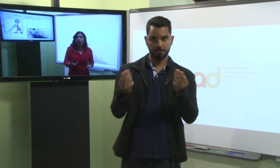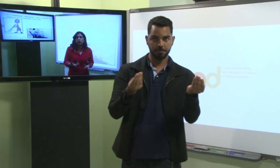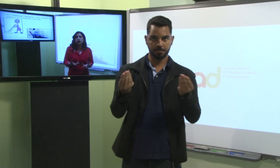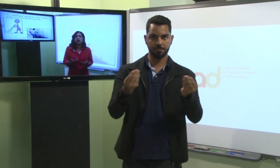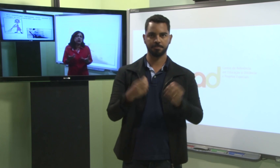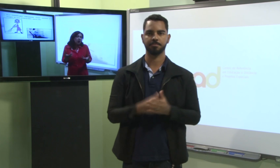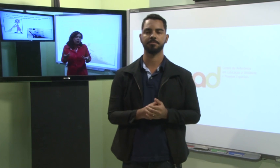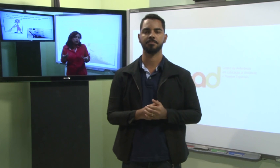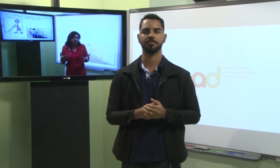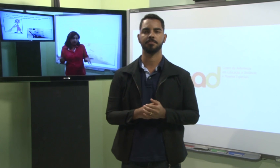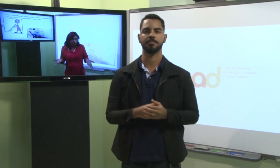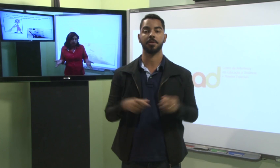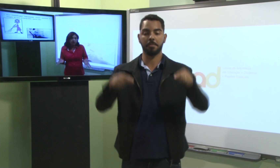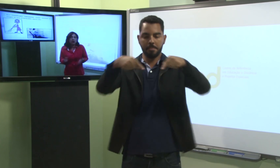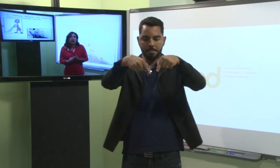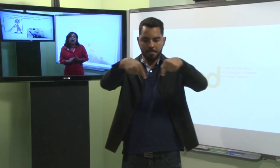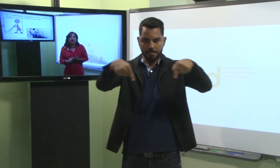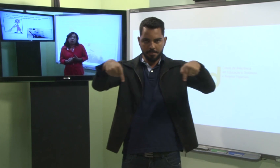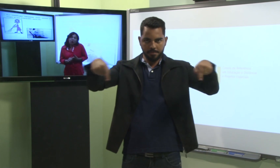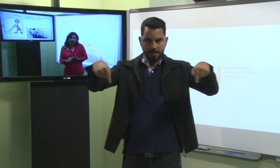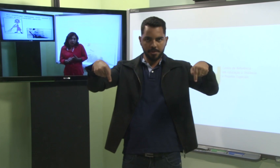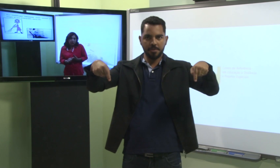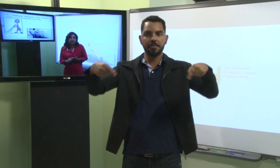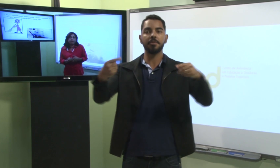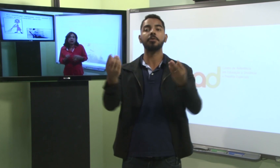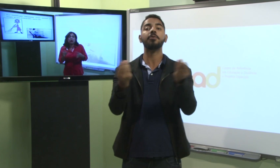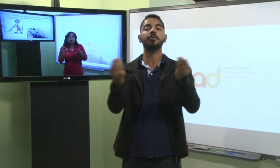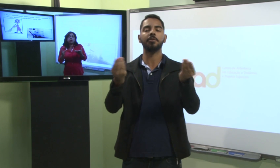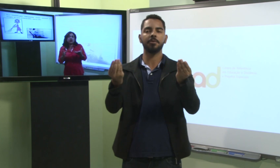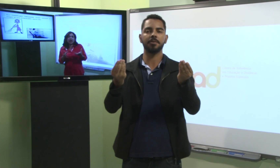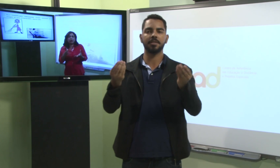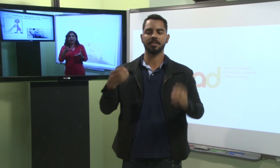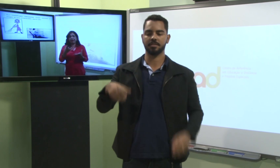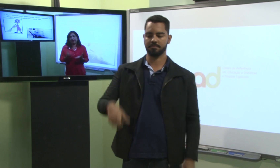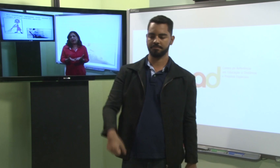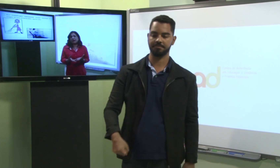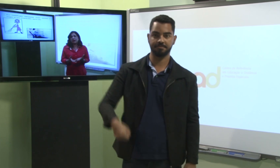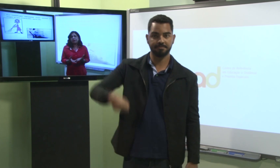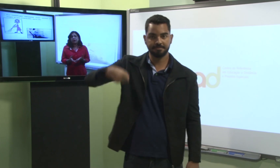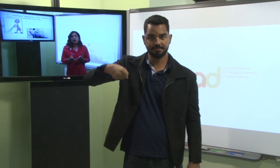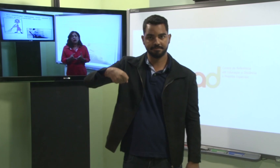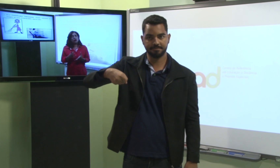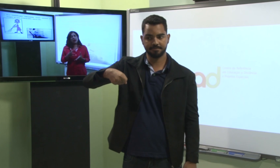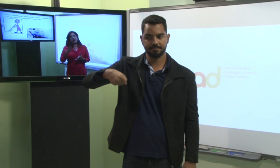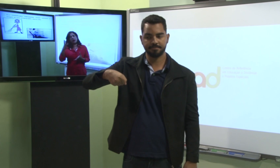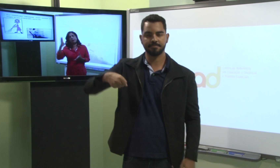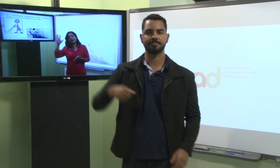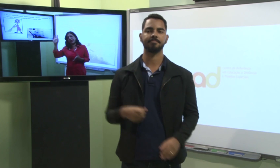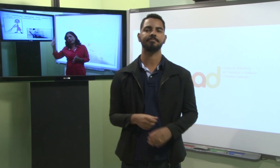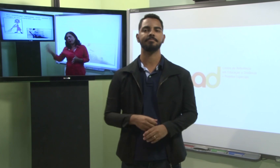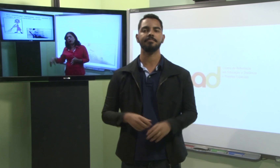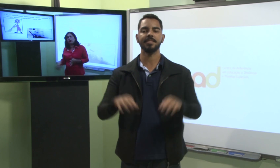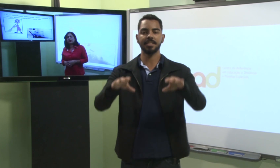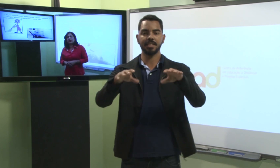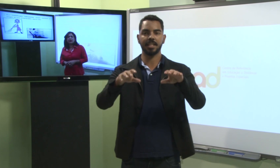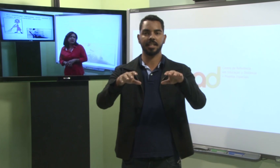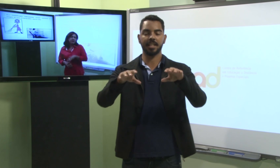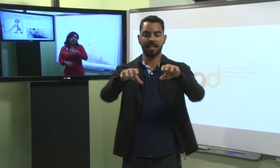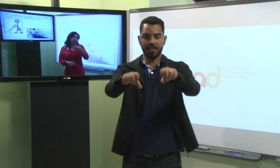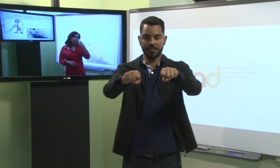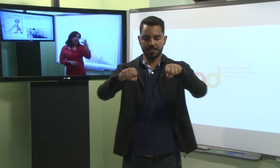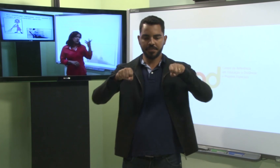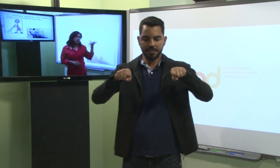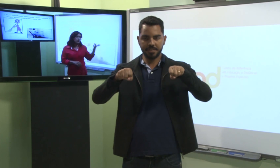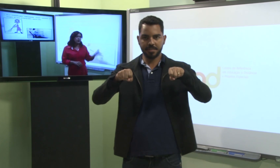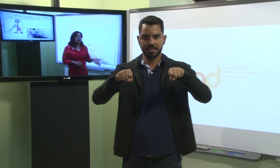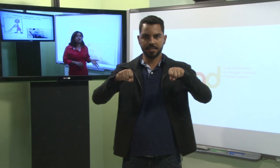um balde de alça com água, puxar uma gaveta, tocando a campainha da porta, virar